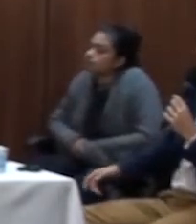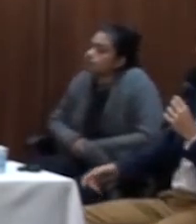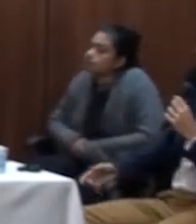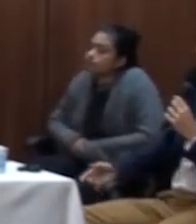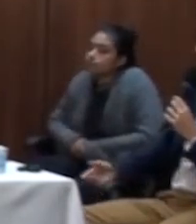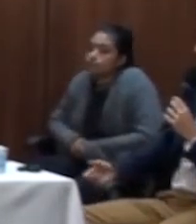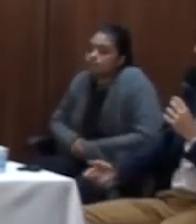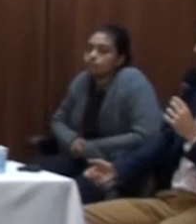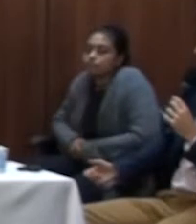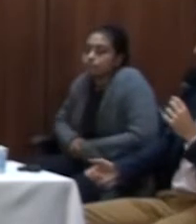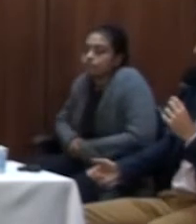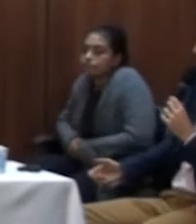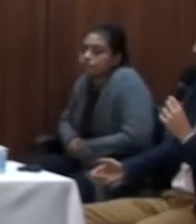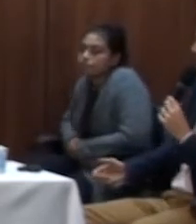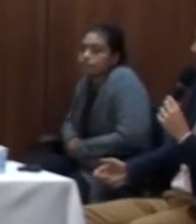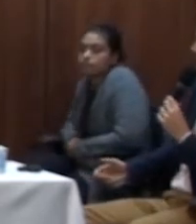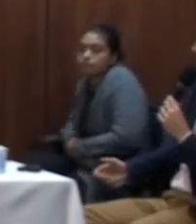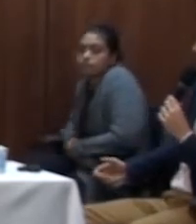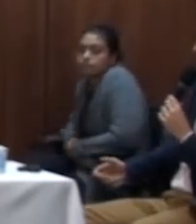Pois é, e